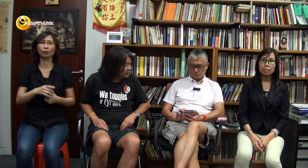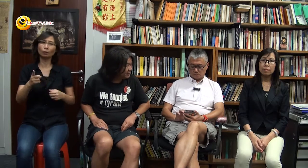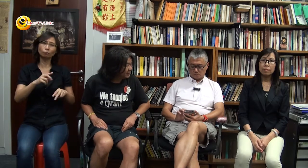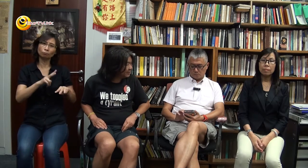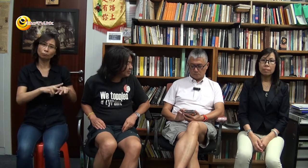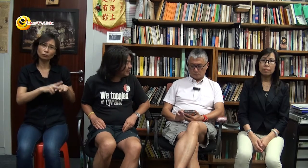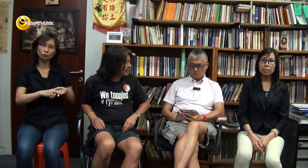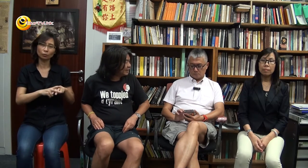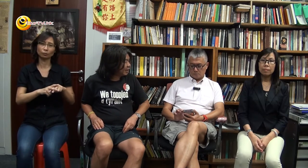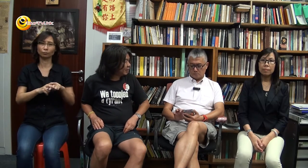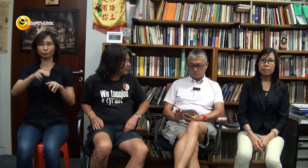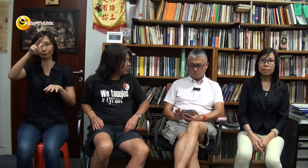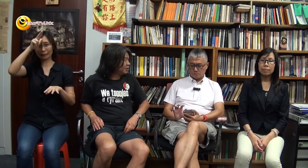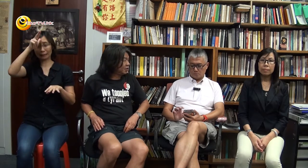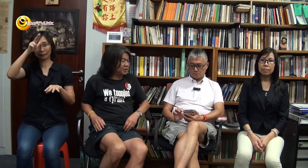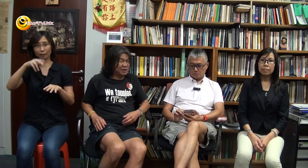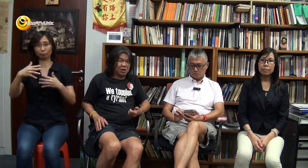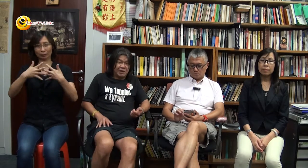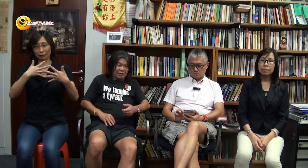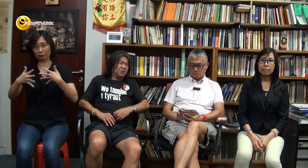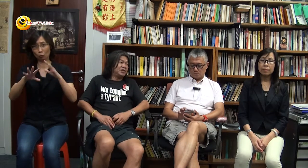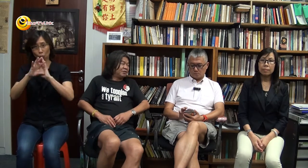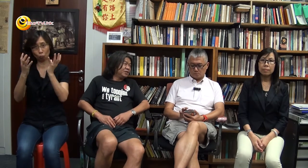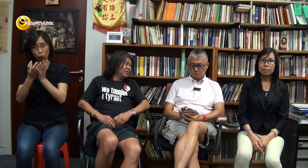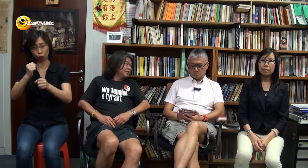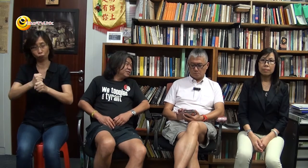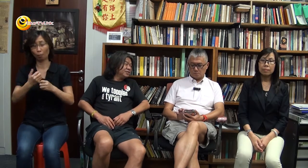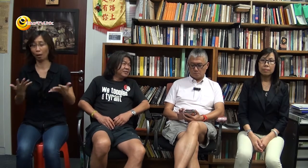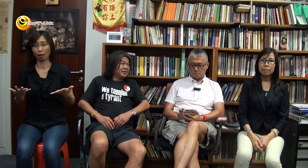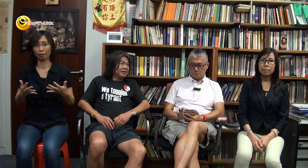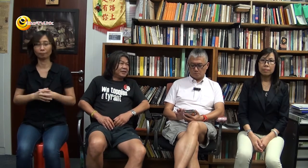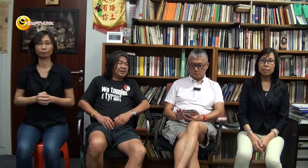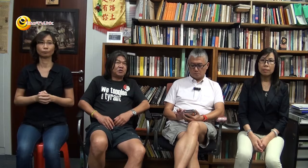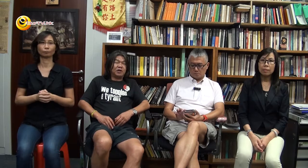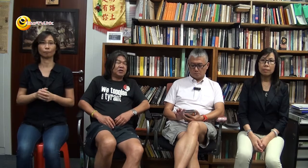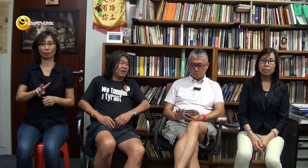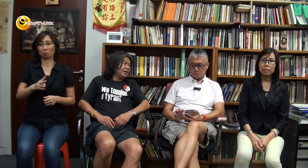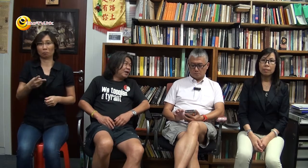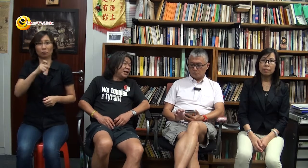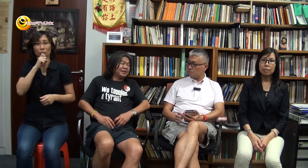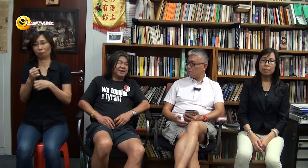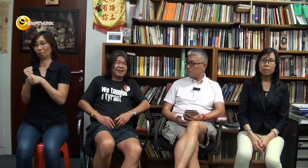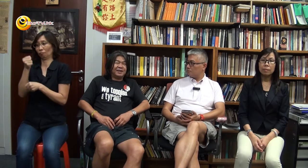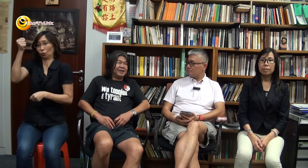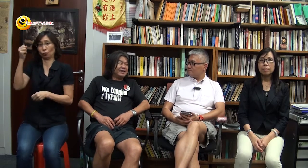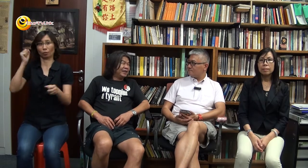乜嘢？係咪出現咗前所未有嘅雨傘運動？又出現咗呢個